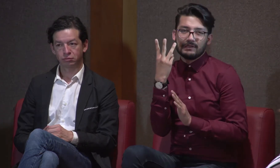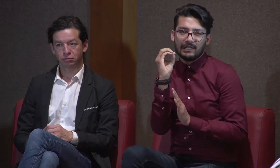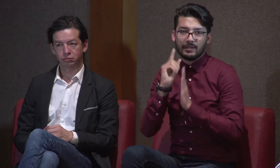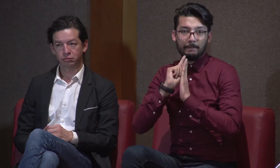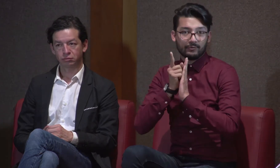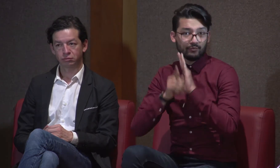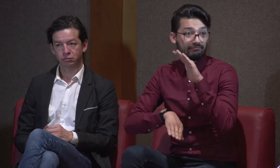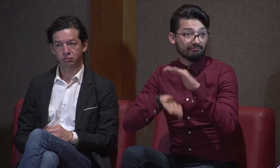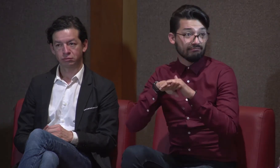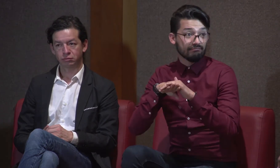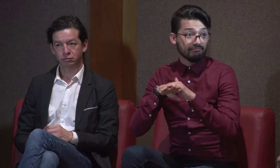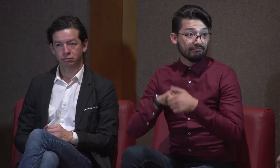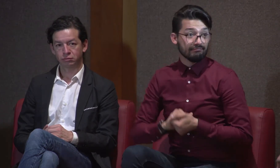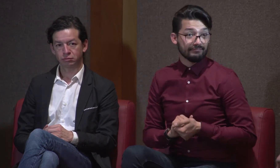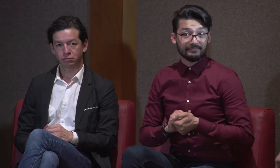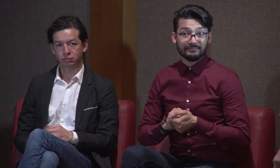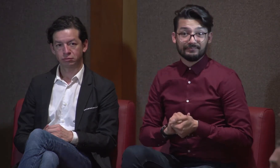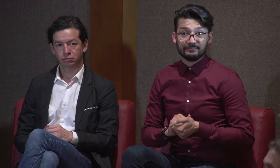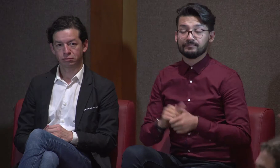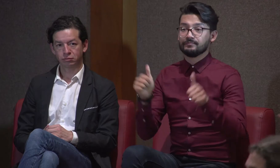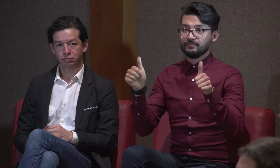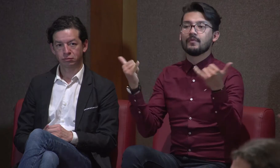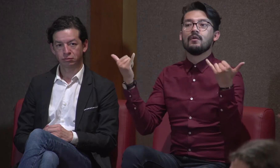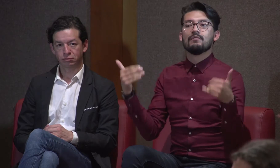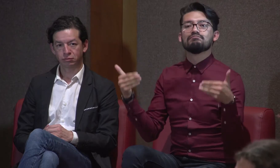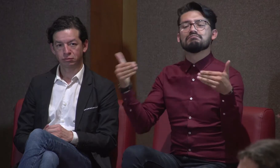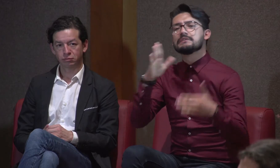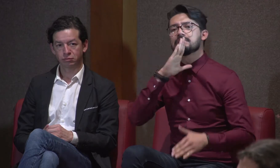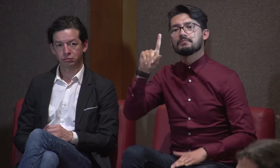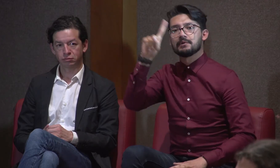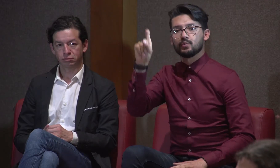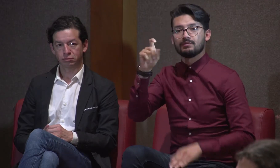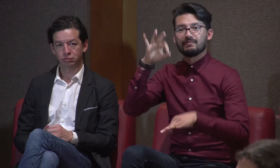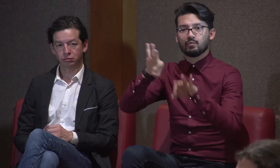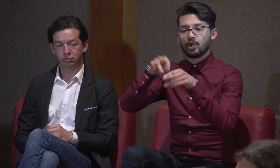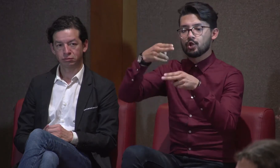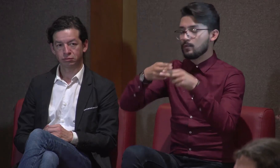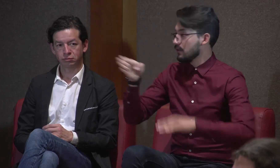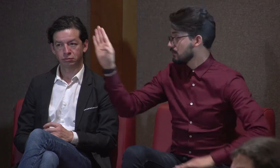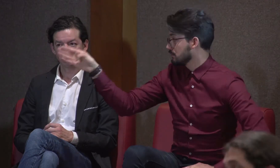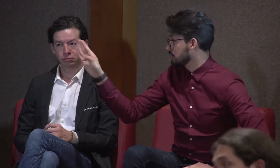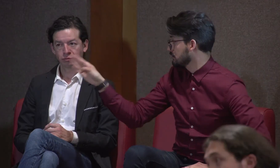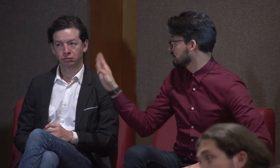personas oyentes vamos a proceder a pasarles el micrófono. Tenemos un tiempo límite de 3 minutos para…